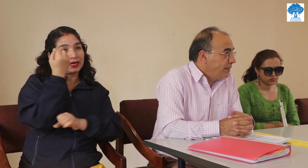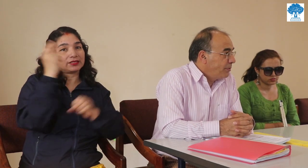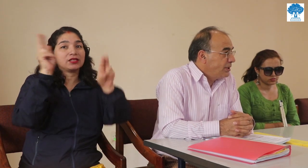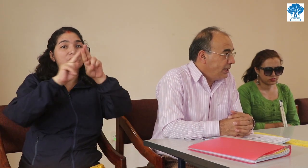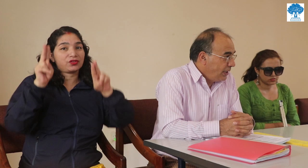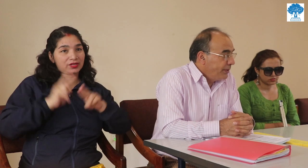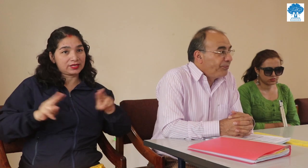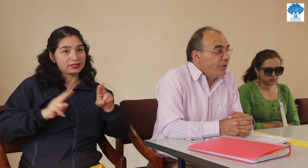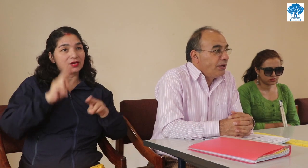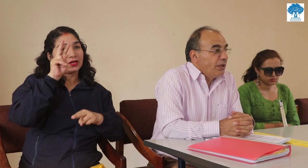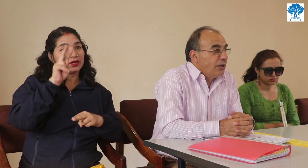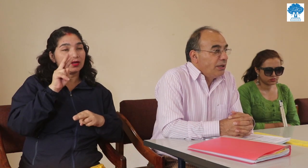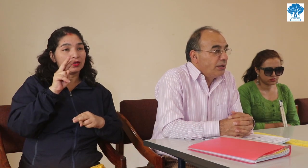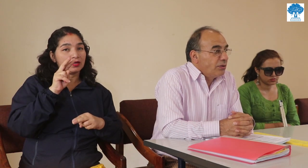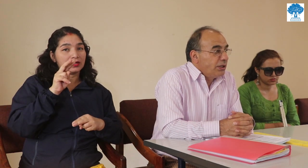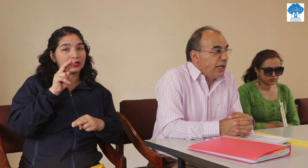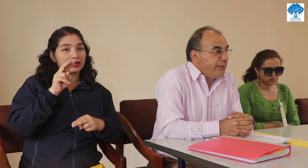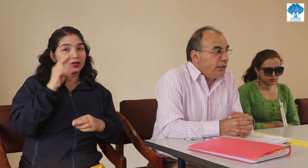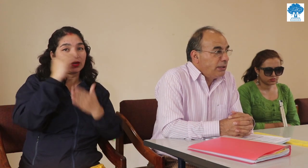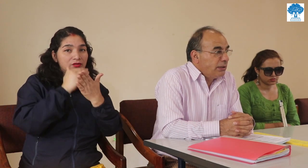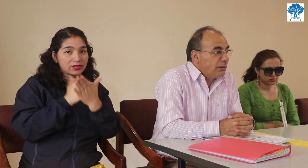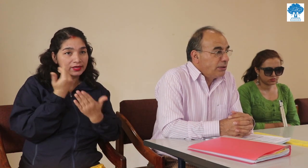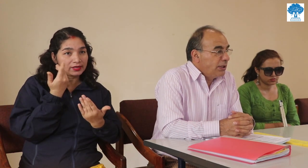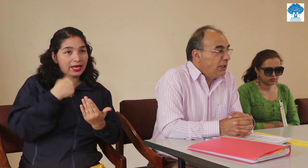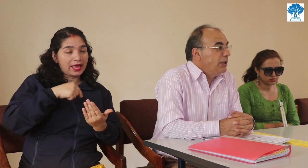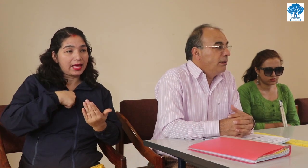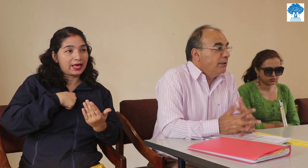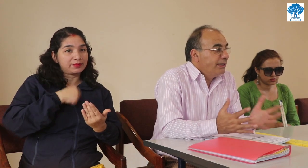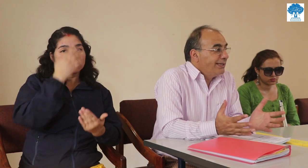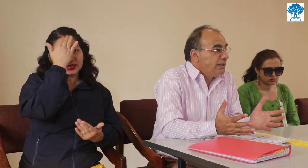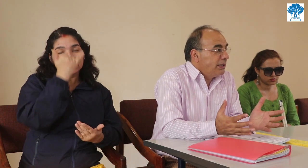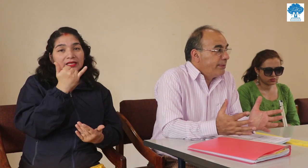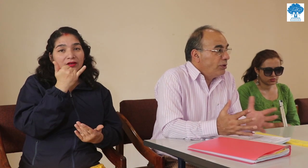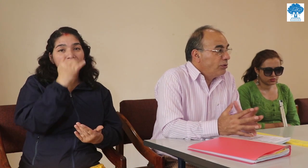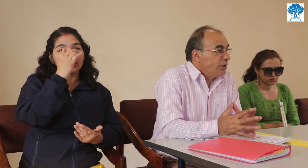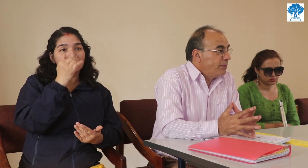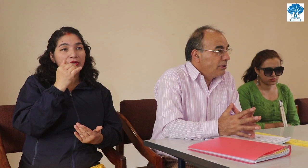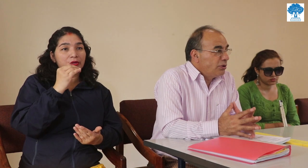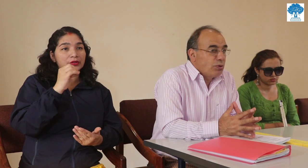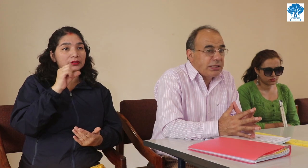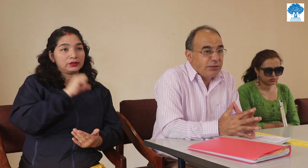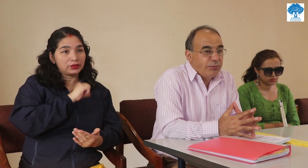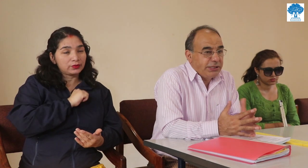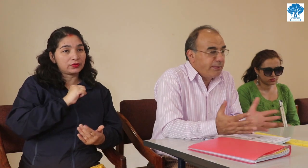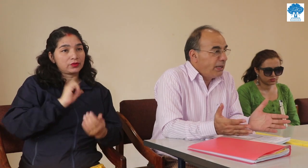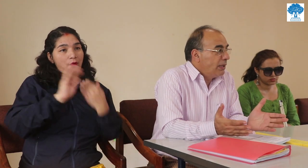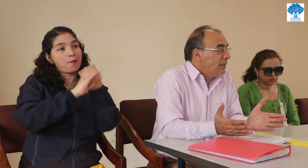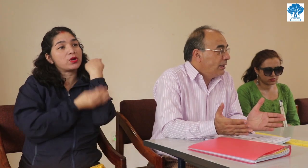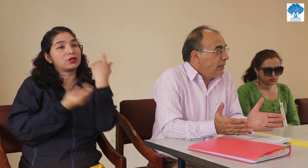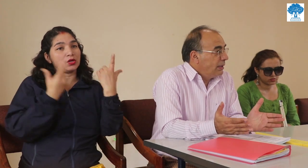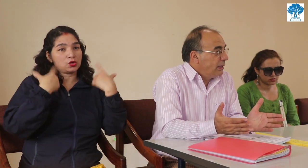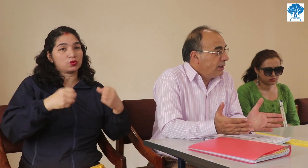राष्ट्रिय परिस्थिति कसरी हामी कसरी किन चाहिँ हामी यौन तथा प्रजनन स्वास्थ्यको